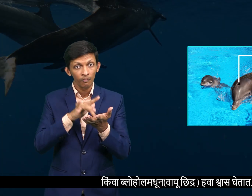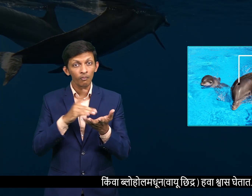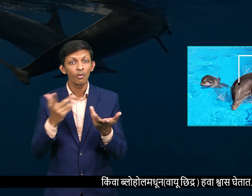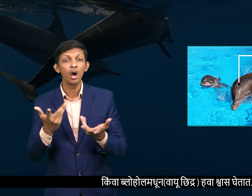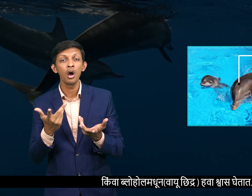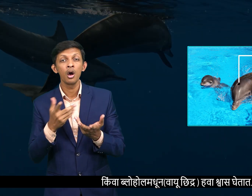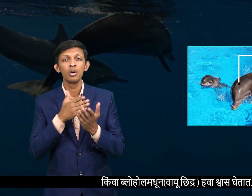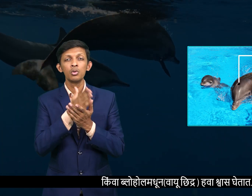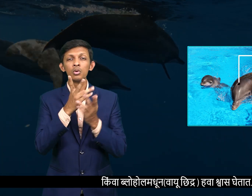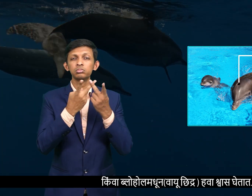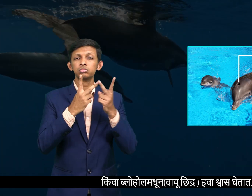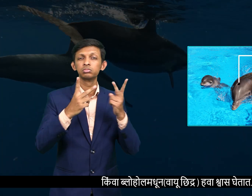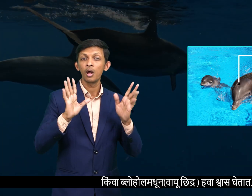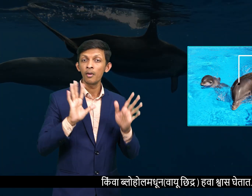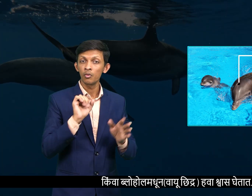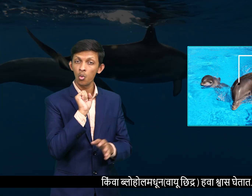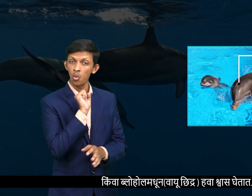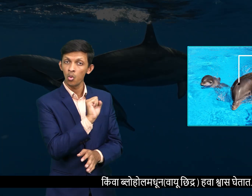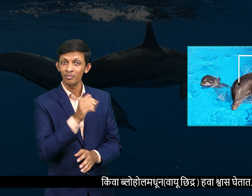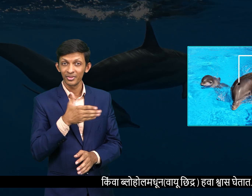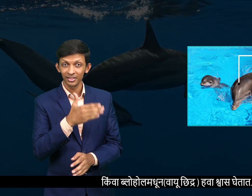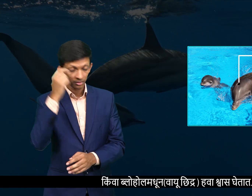होलमधून हवा श्वास घेतात.